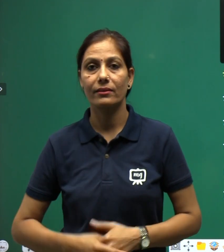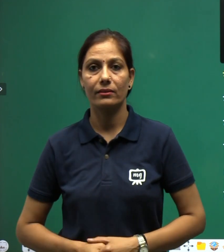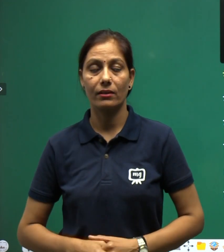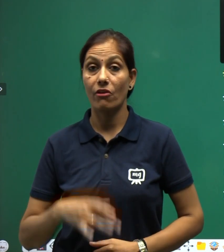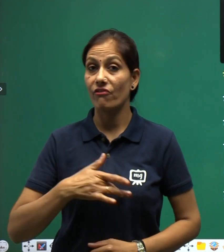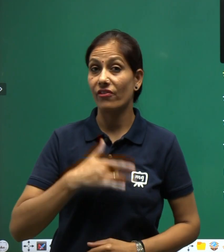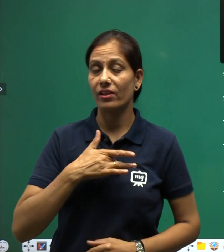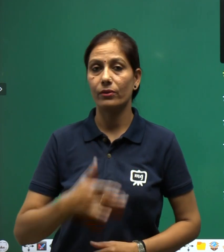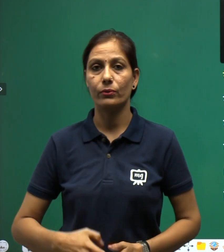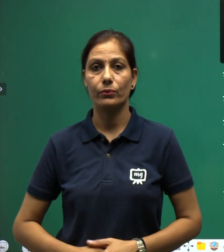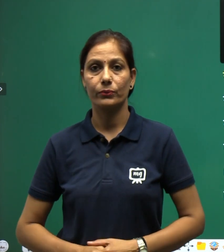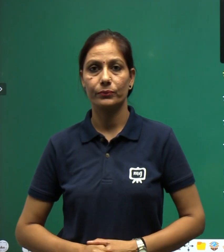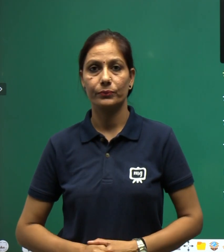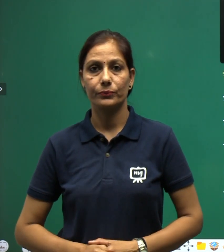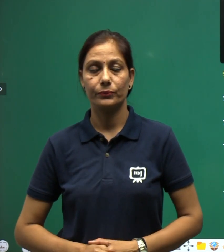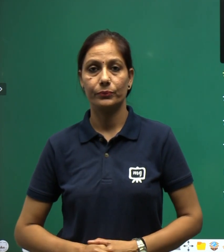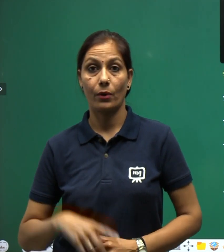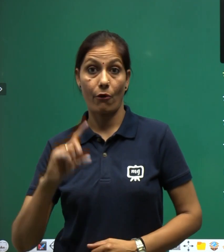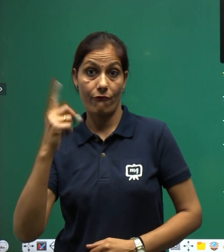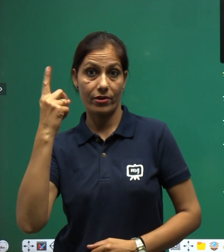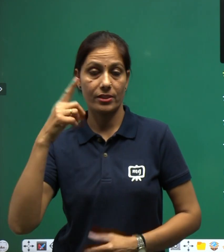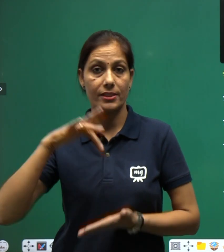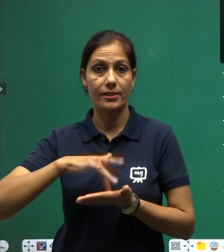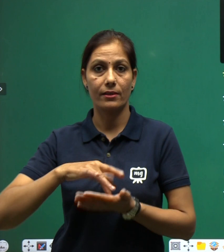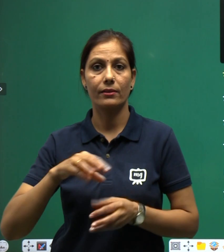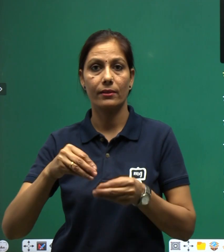भावना को प्रथम स्थान दिया।